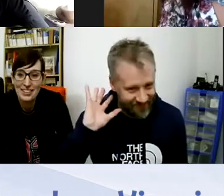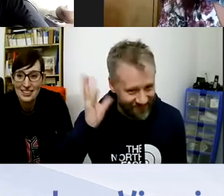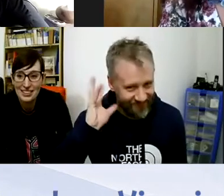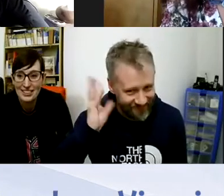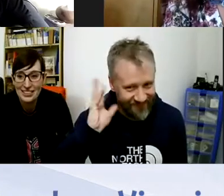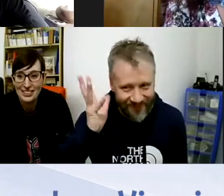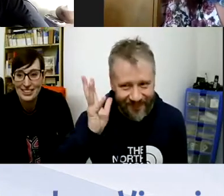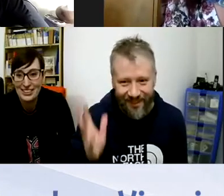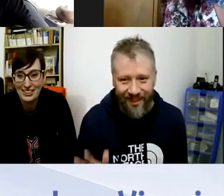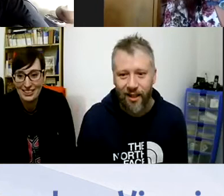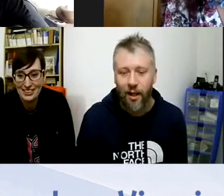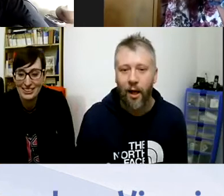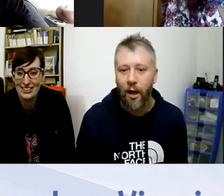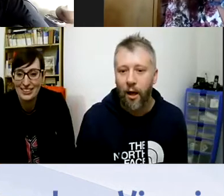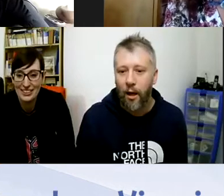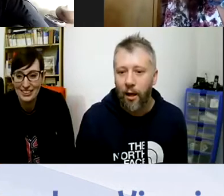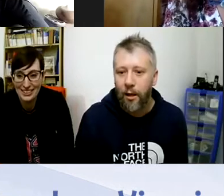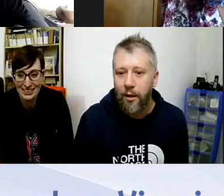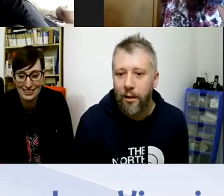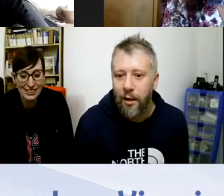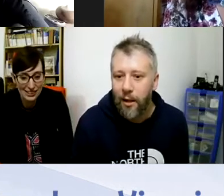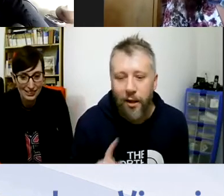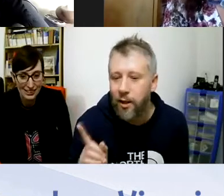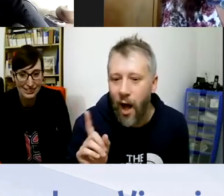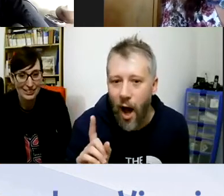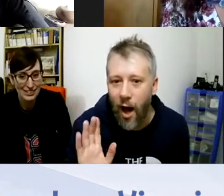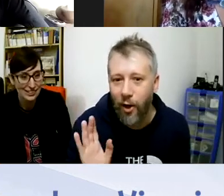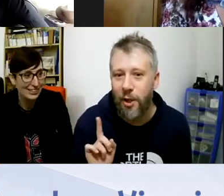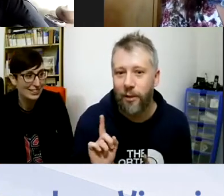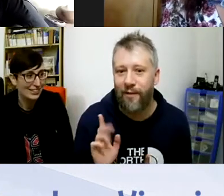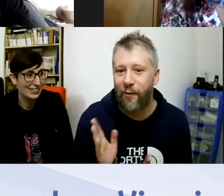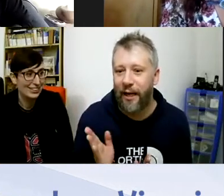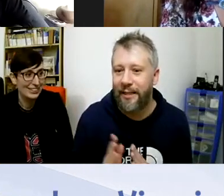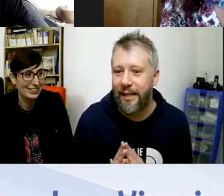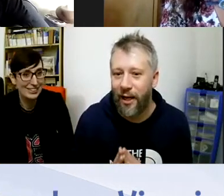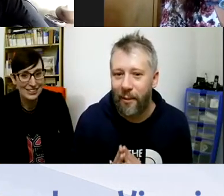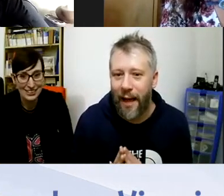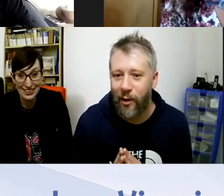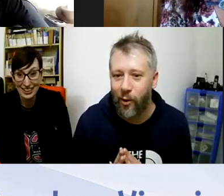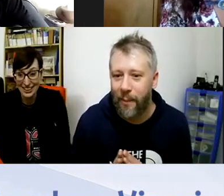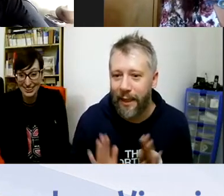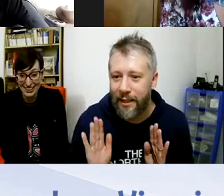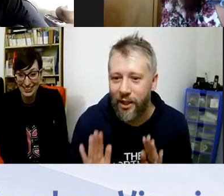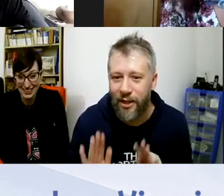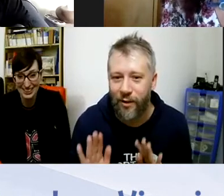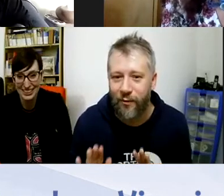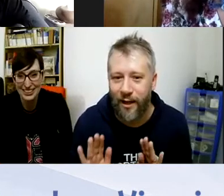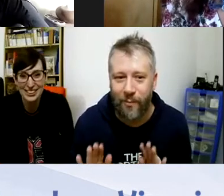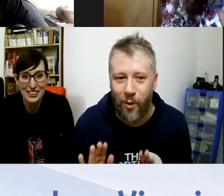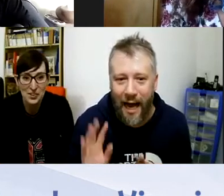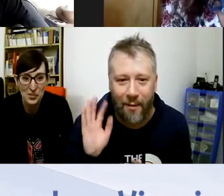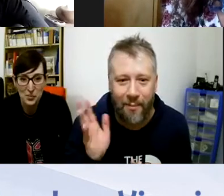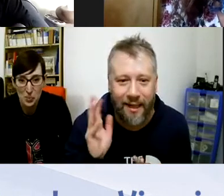Ma che te frega, se avevi il tuo amore mica dovevi guardare altre donne. No, non si poteva far casino in albergo, perché ci dicevano di